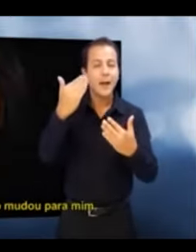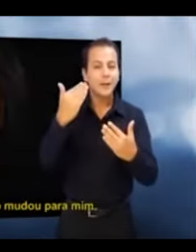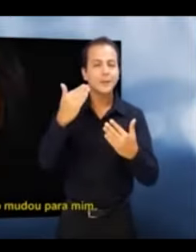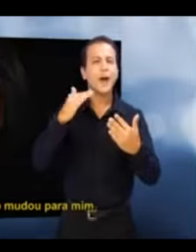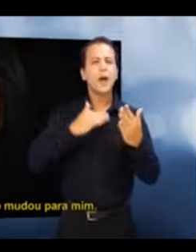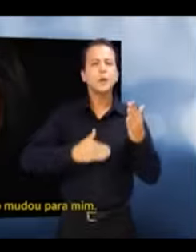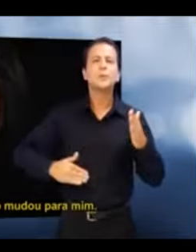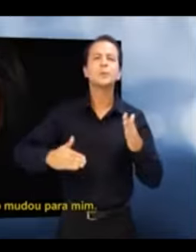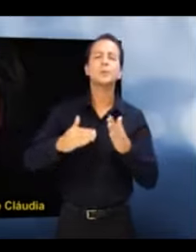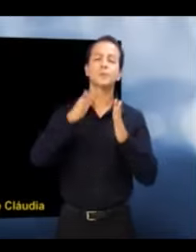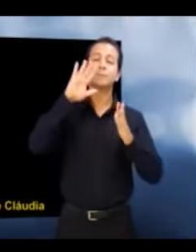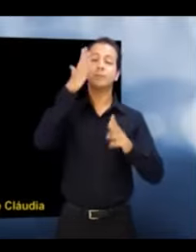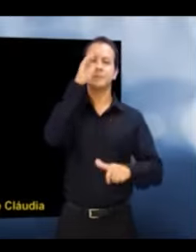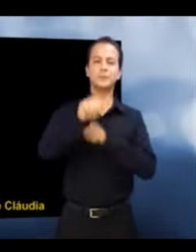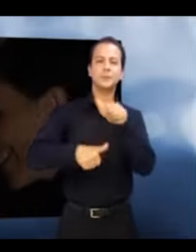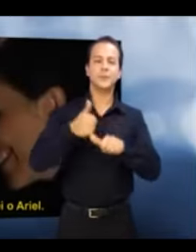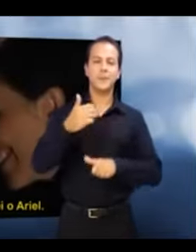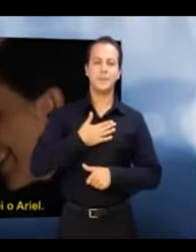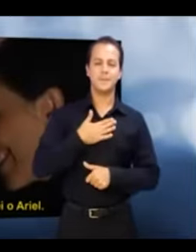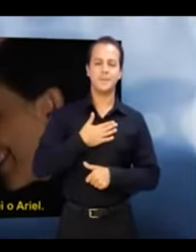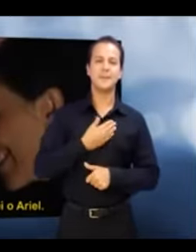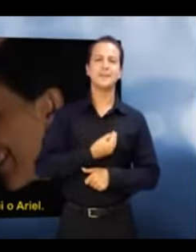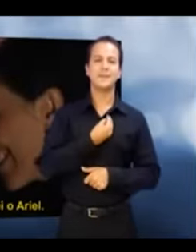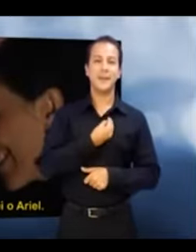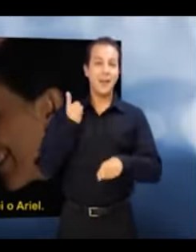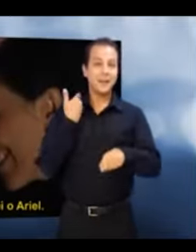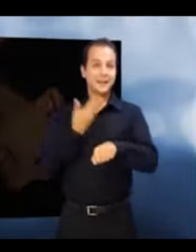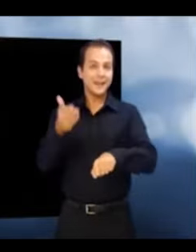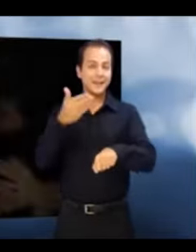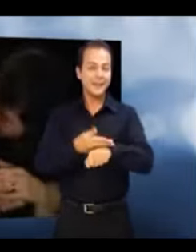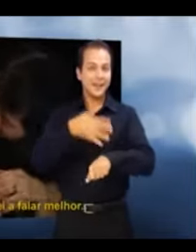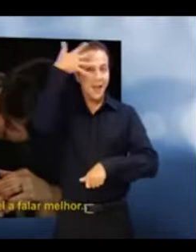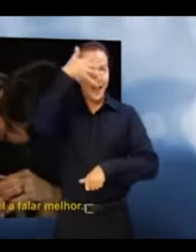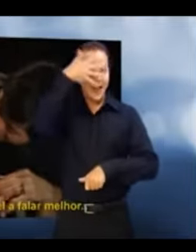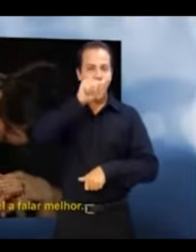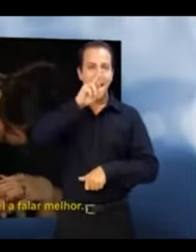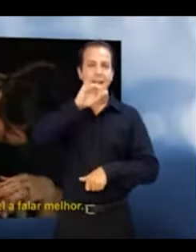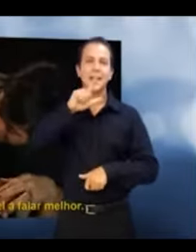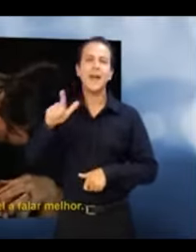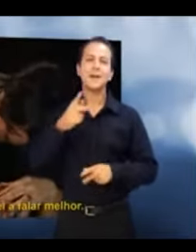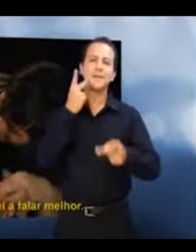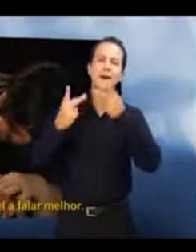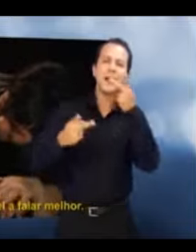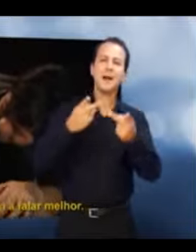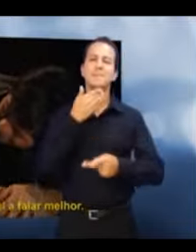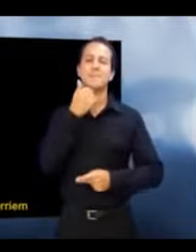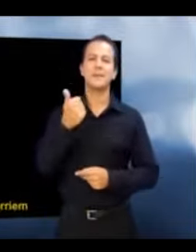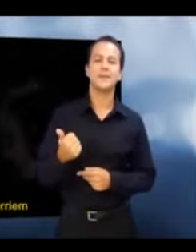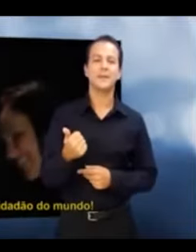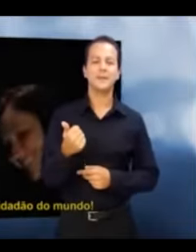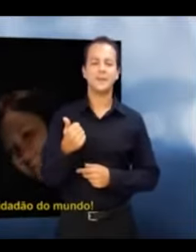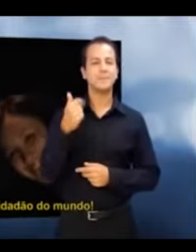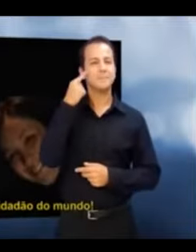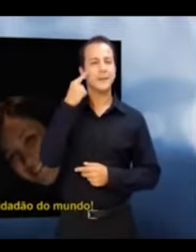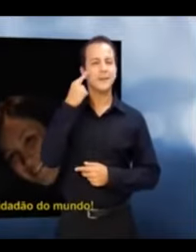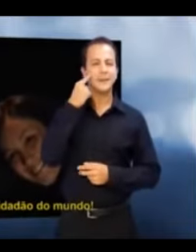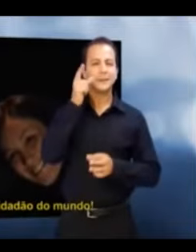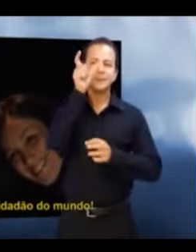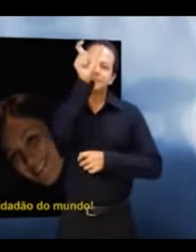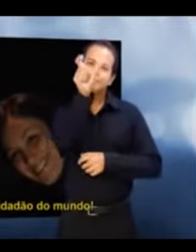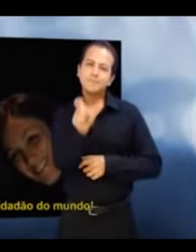que tudo mudou para mim. Ariel e Cláudia. Treinei o Ariel. Ensinei o Ariel a falar melhor. Sorria. Virou